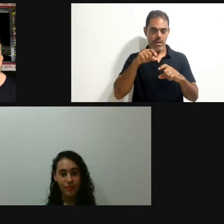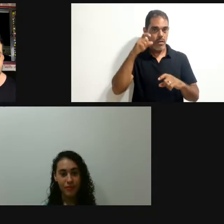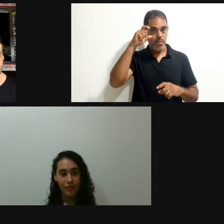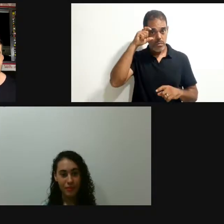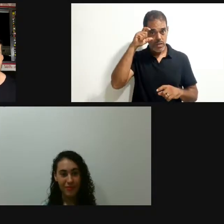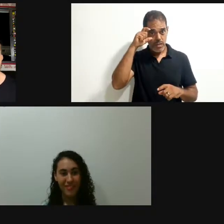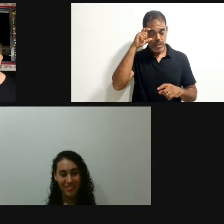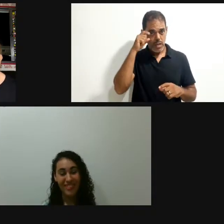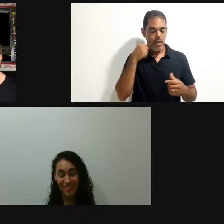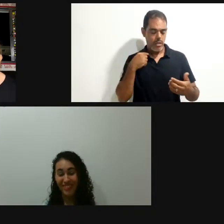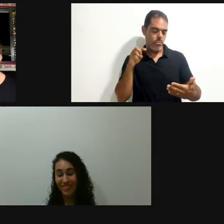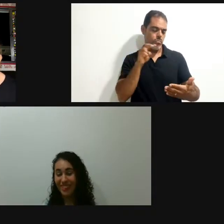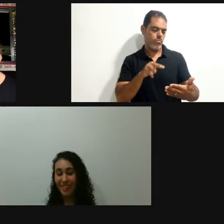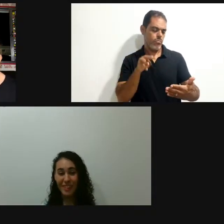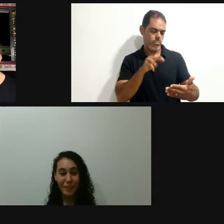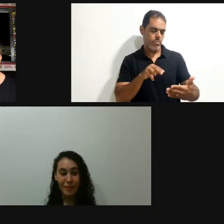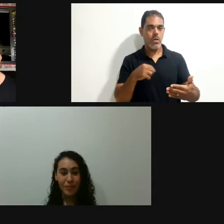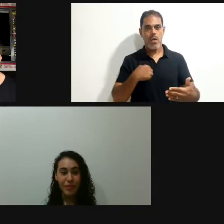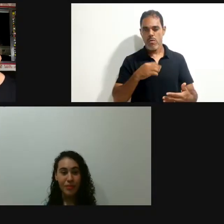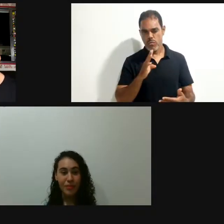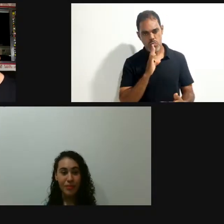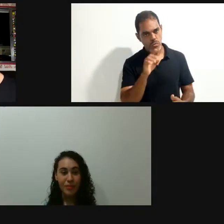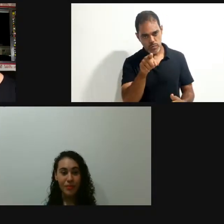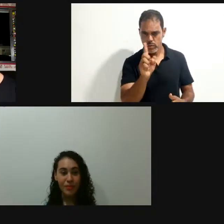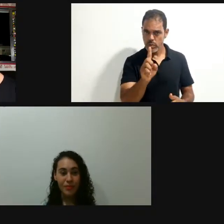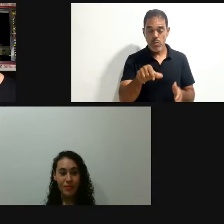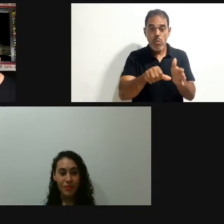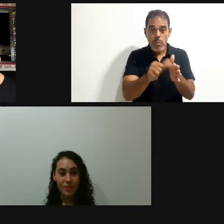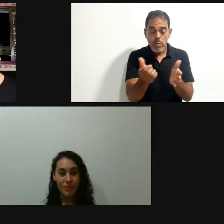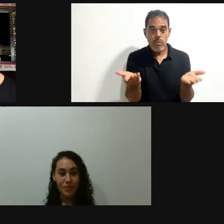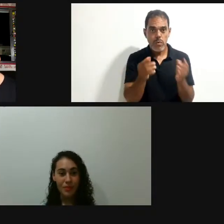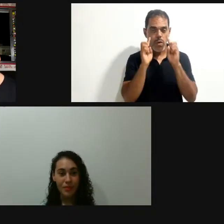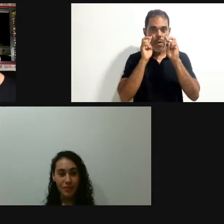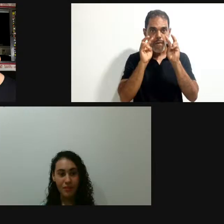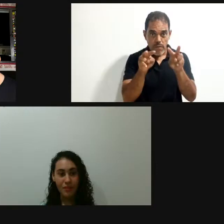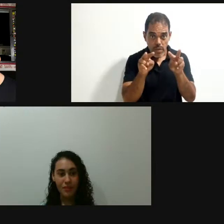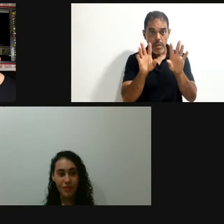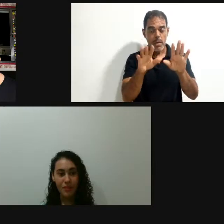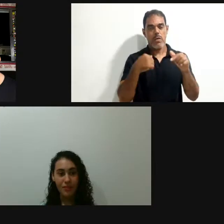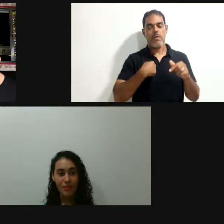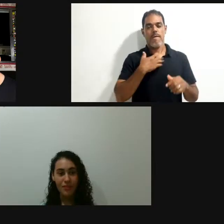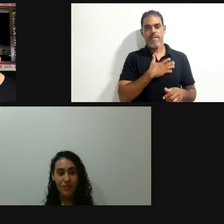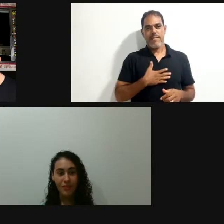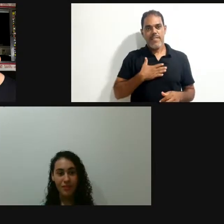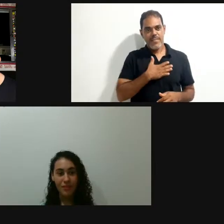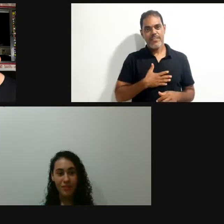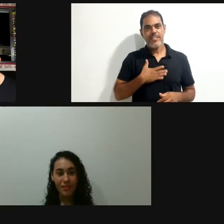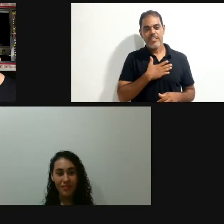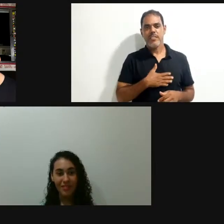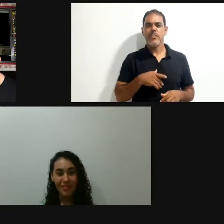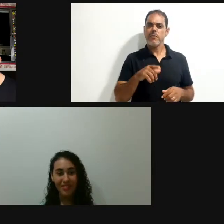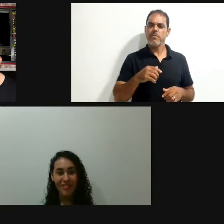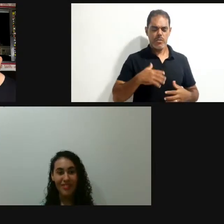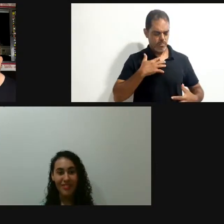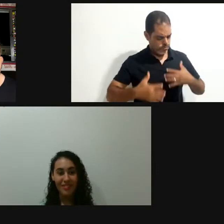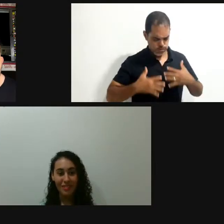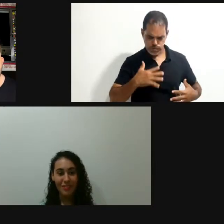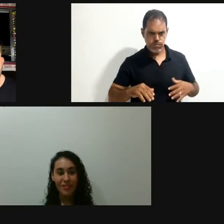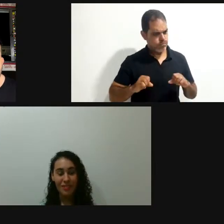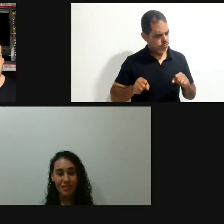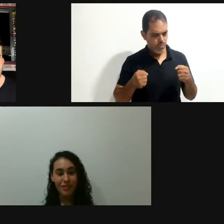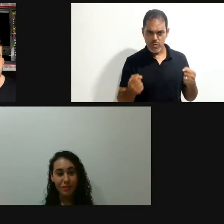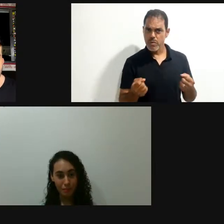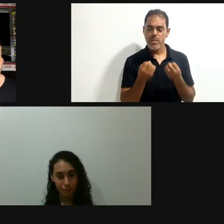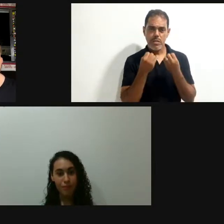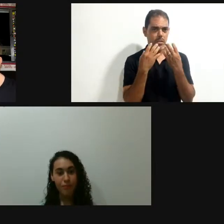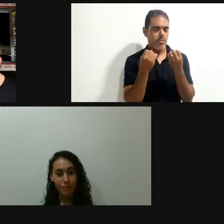né? Você está em outro estado, outro município. Mas eu senti muito da sua energia. Conta um pouquinho, aprofunda um